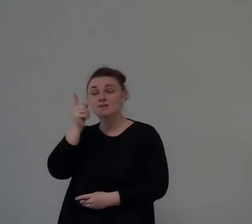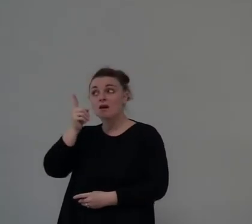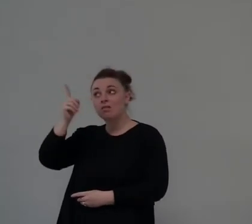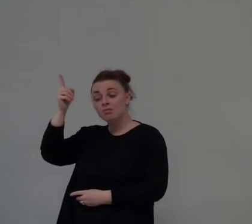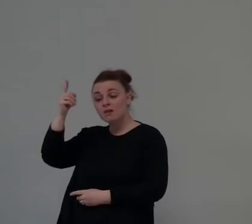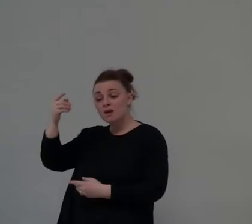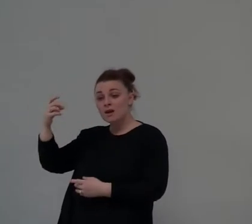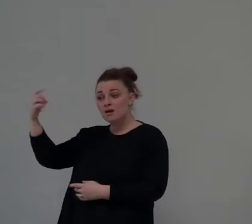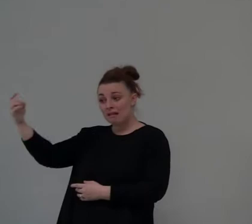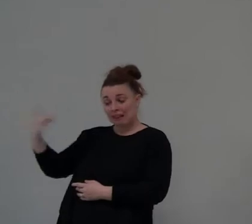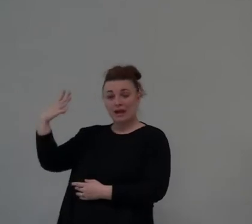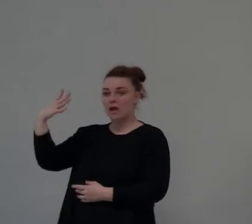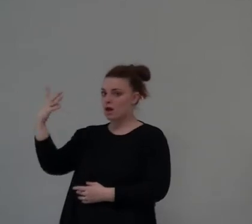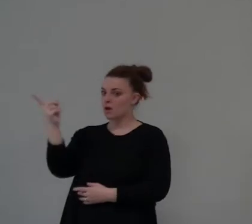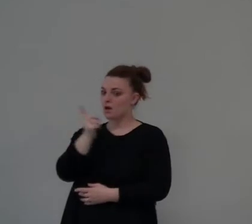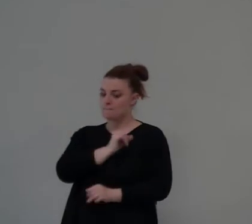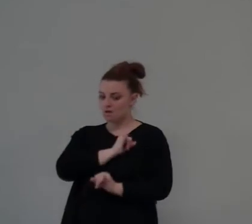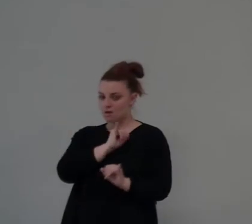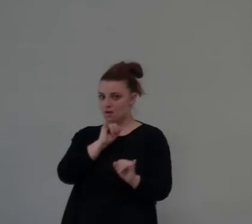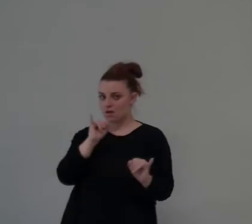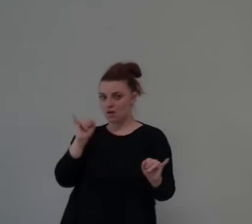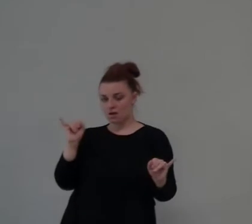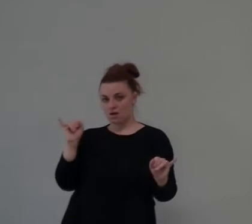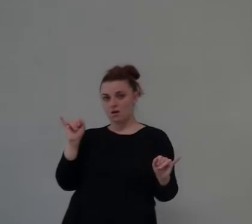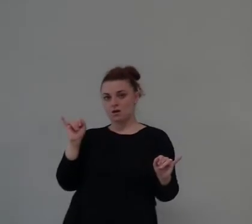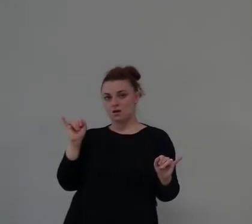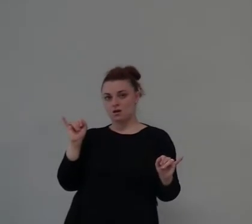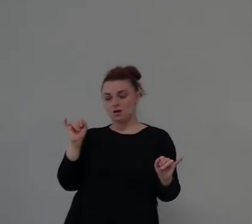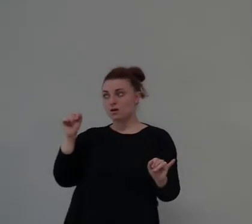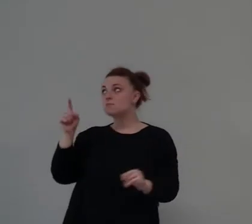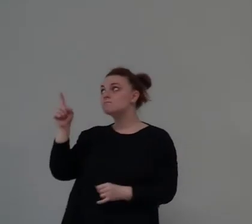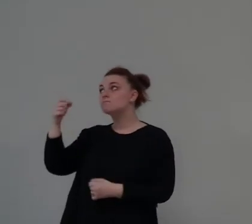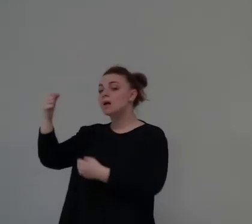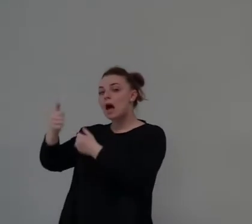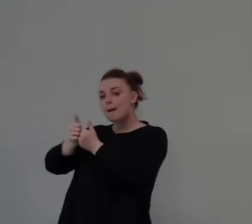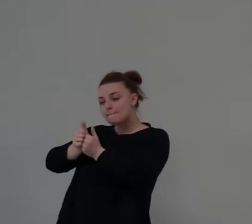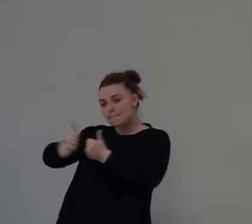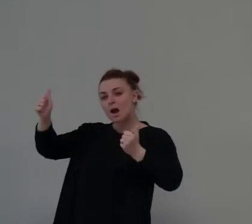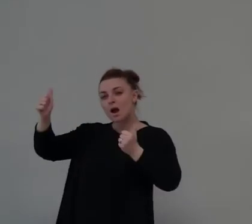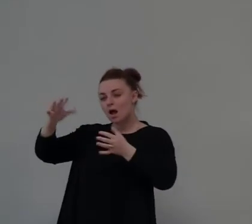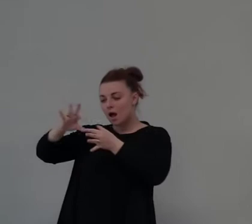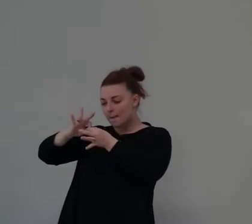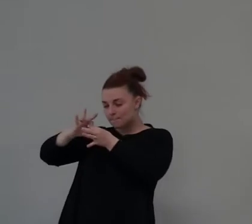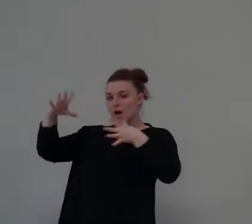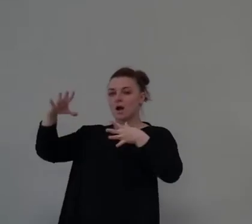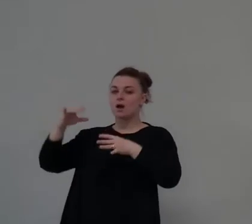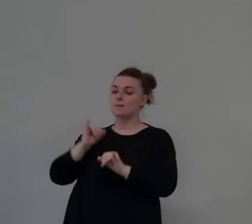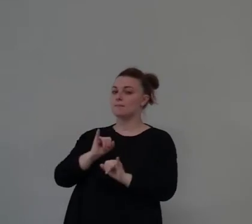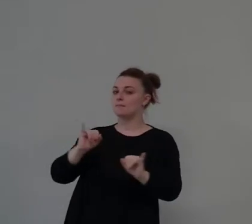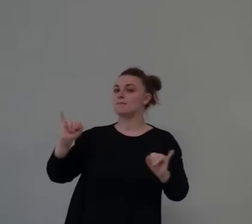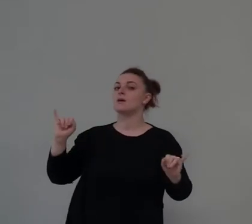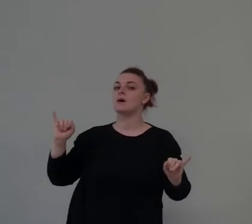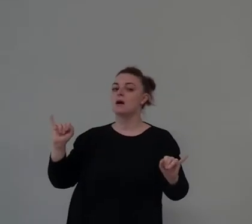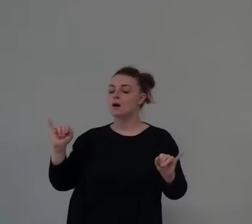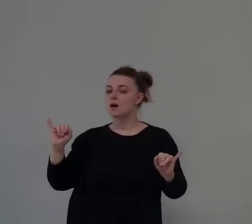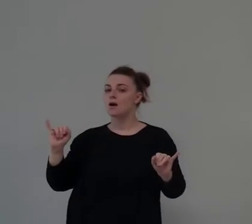lo fa. Dio non è mai disinteressato a te. Dio non si volge mai dall'altra parte. Dio non ti rinnega mai. Dio ti cerca